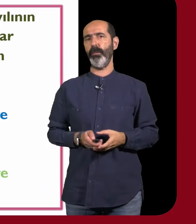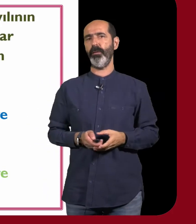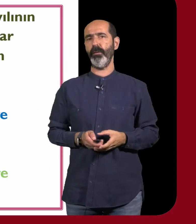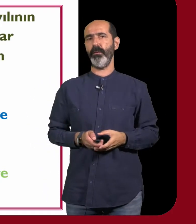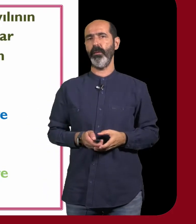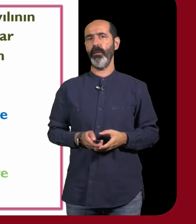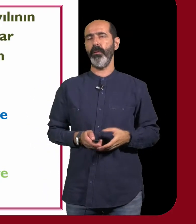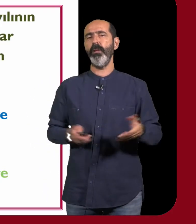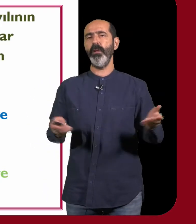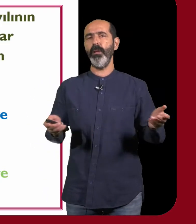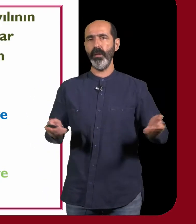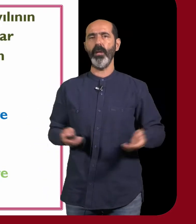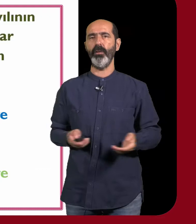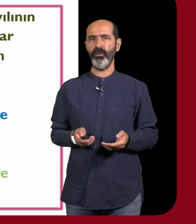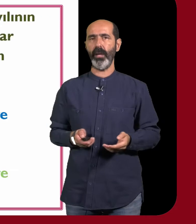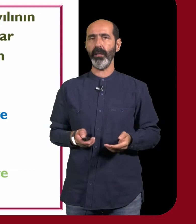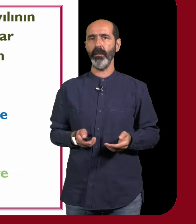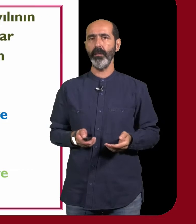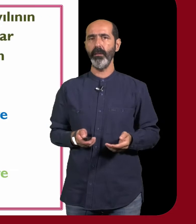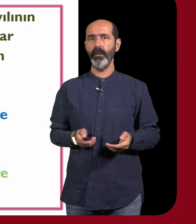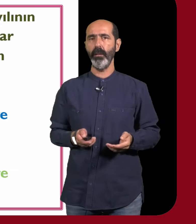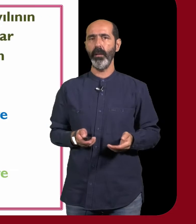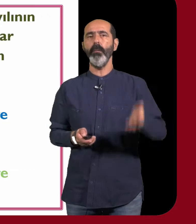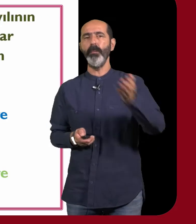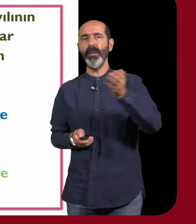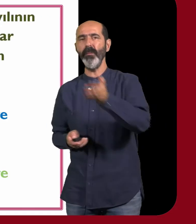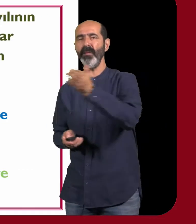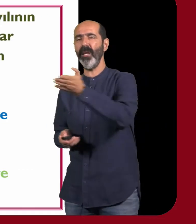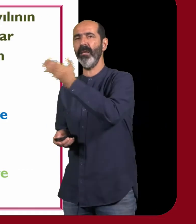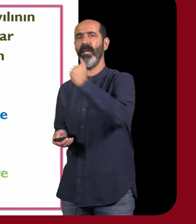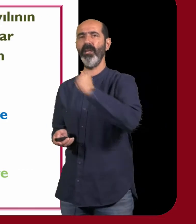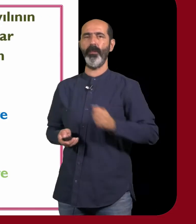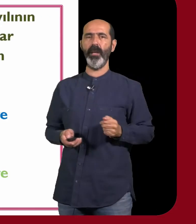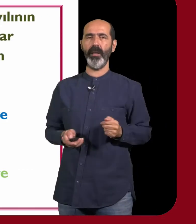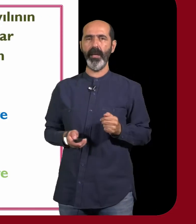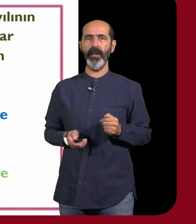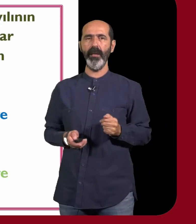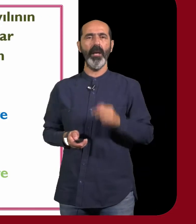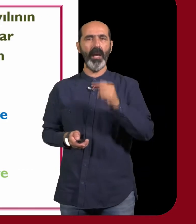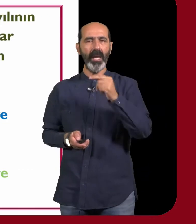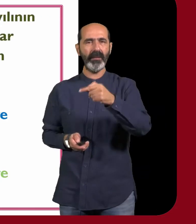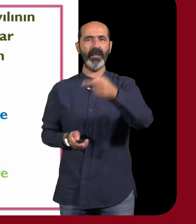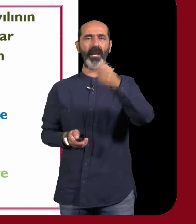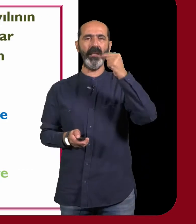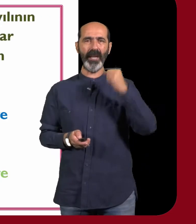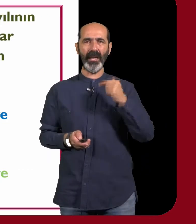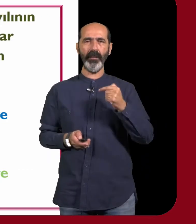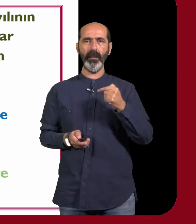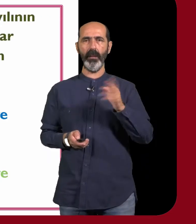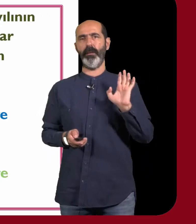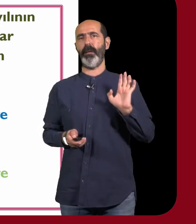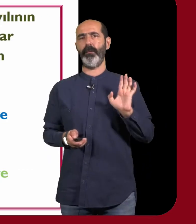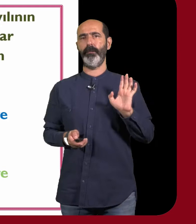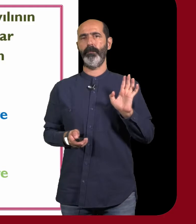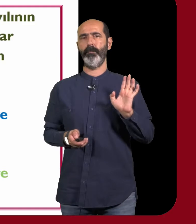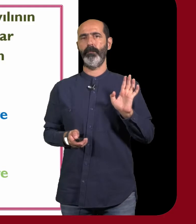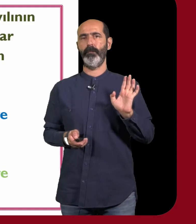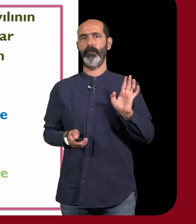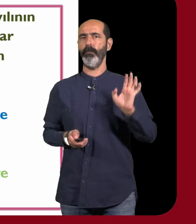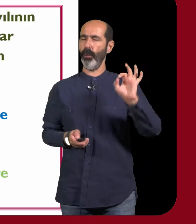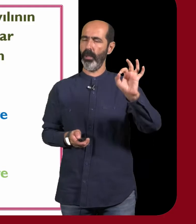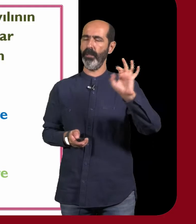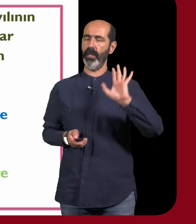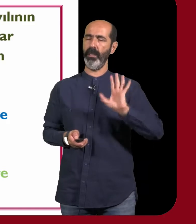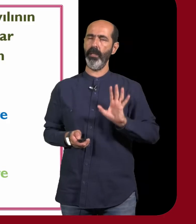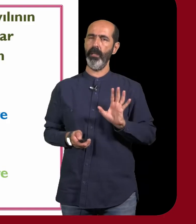çıkarak şunu söyleyebilirsiniz dini inanışlar bilimsel gelişmeleri de etki eder mi eder